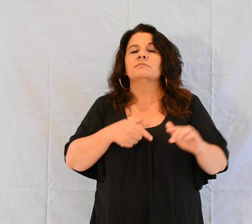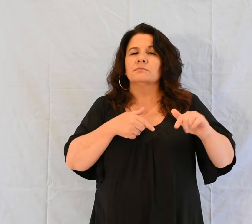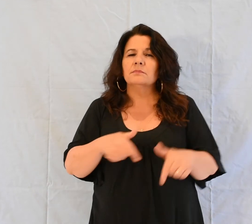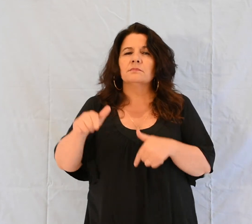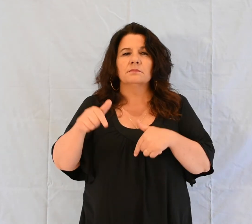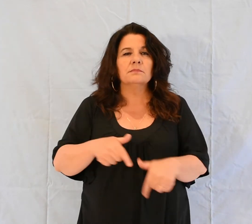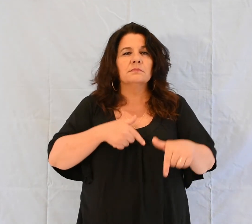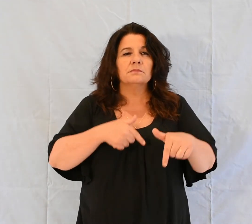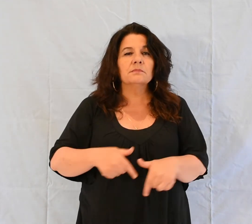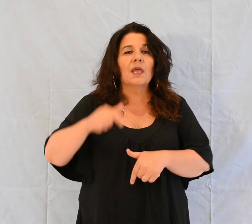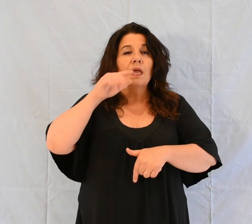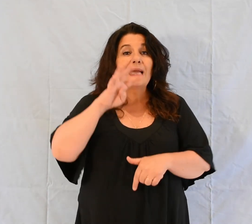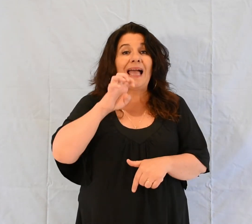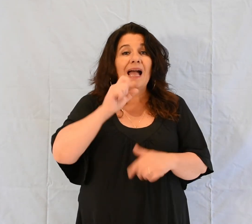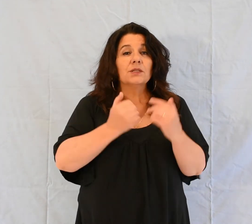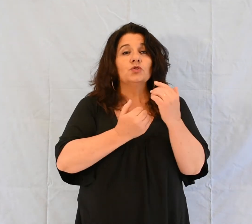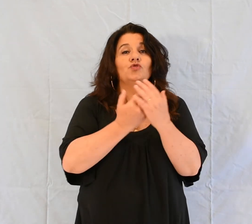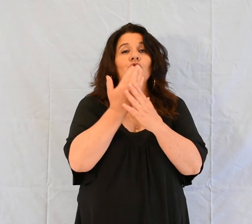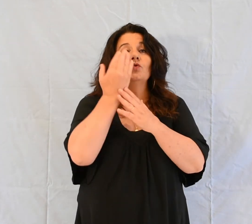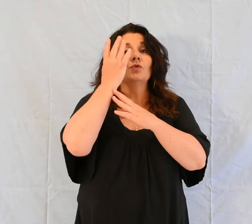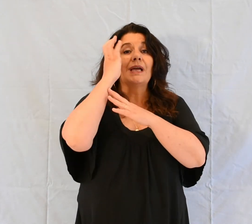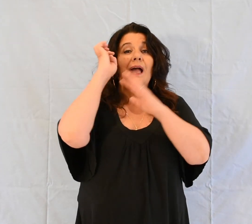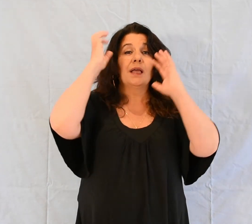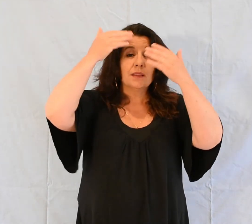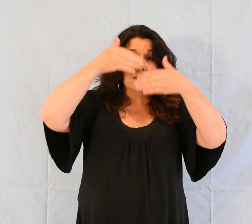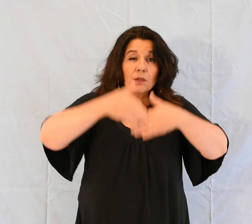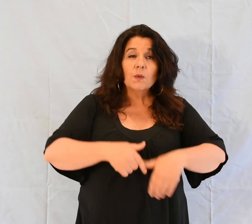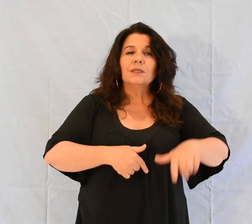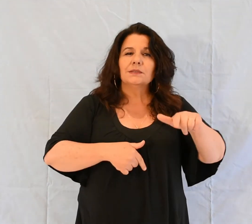et 40 nuits jusqu'à l'Horeb, la montagne de Dieu.